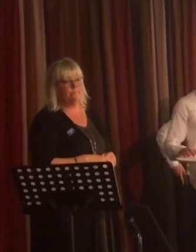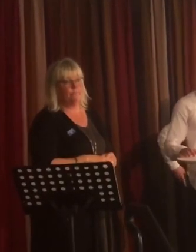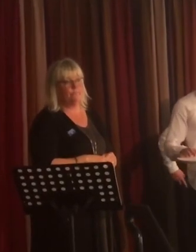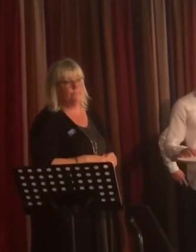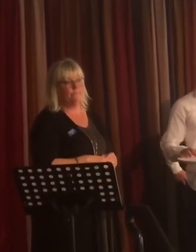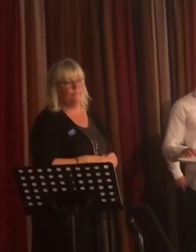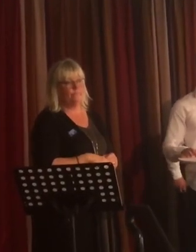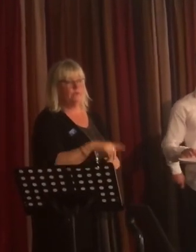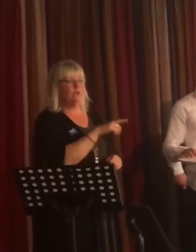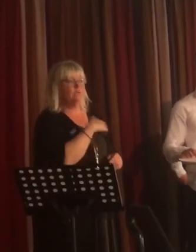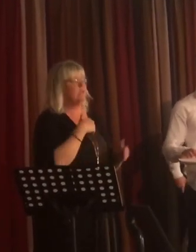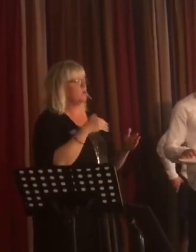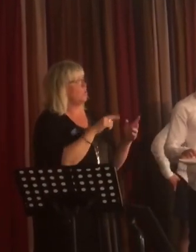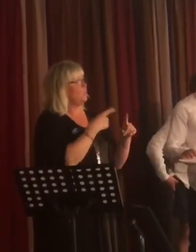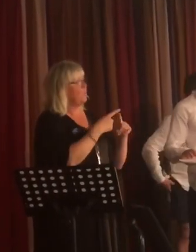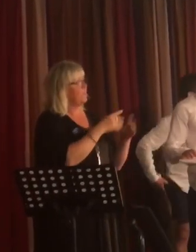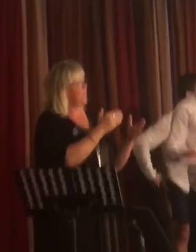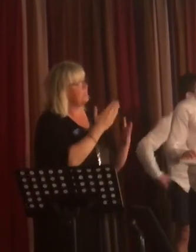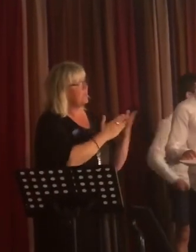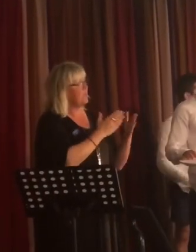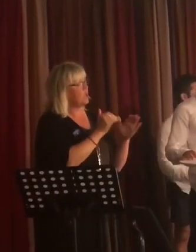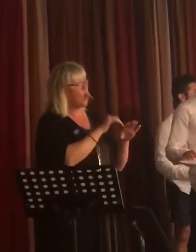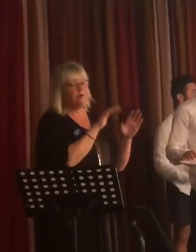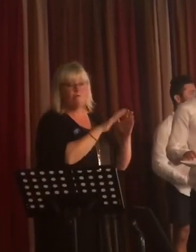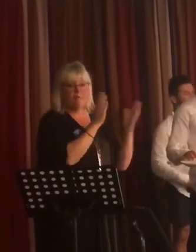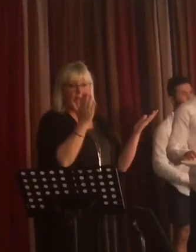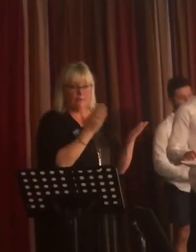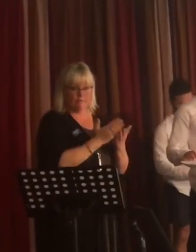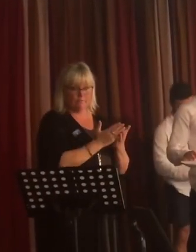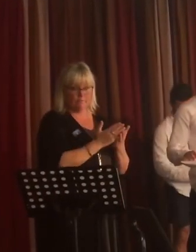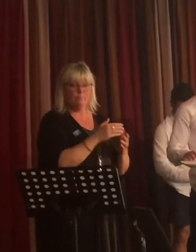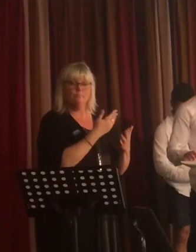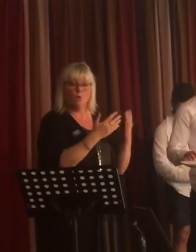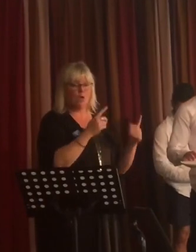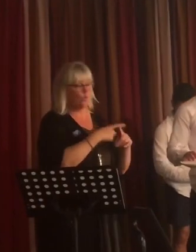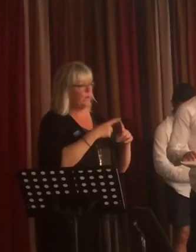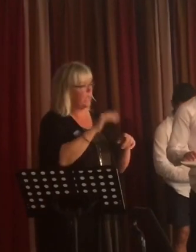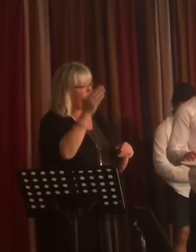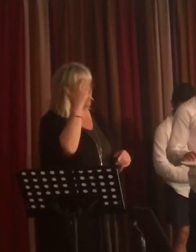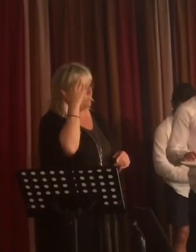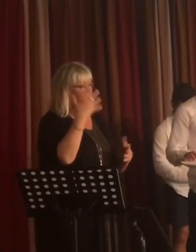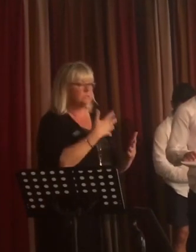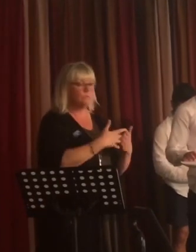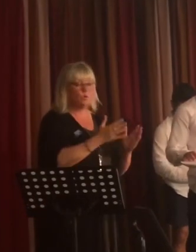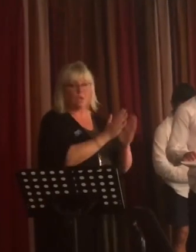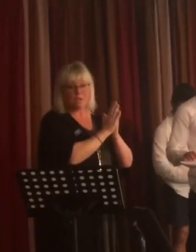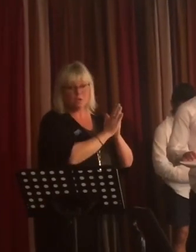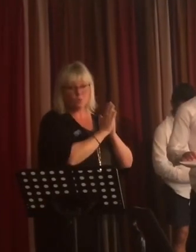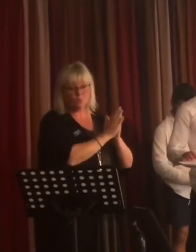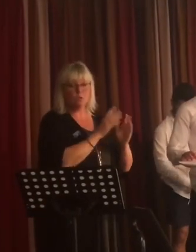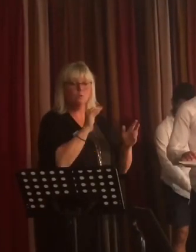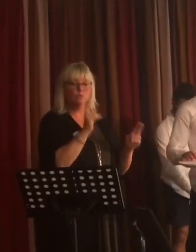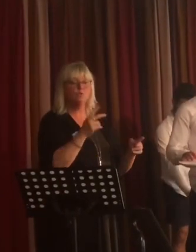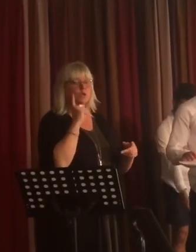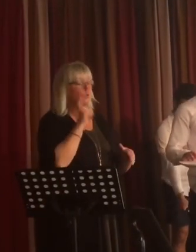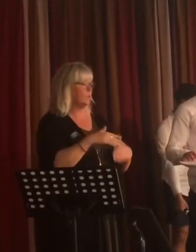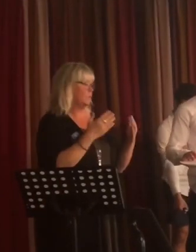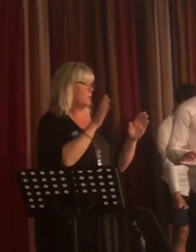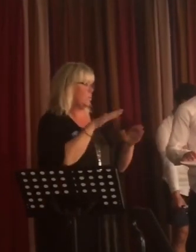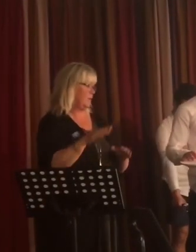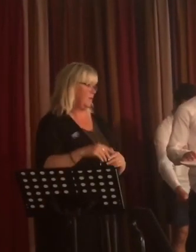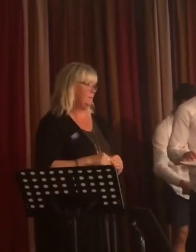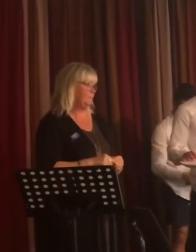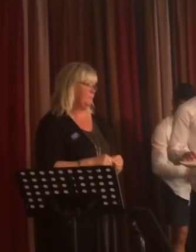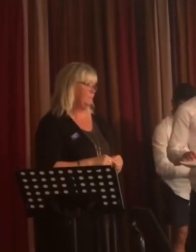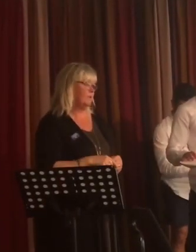Vi kommer från olika delar av världen. Vi har många olika erfarenheter, språk, religion och kultur. Vi